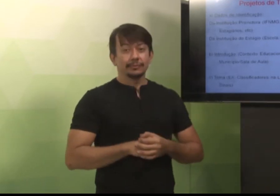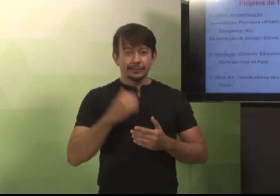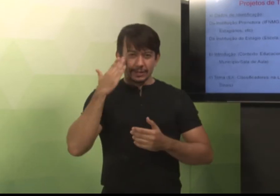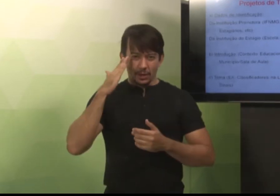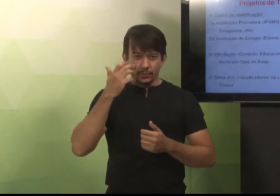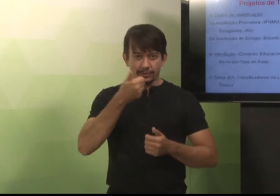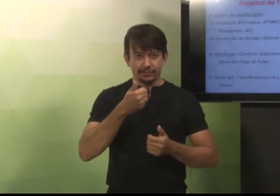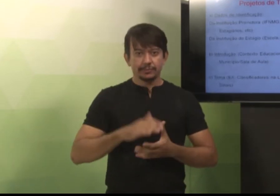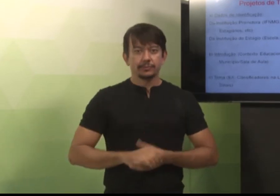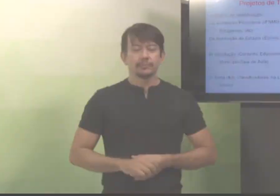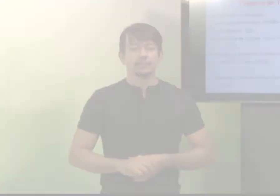Entenderam?